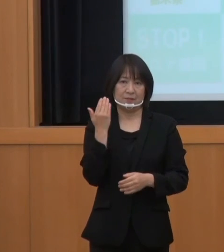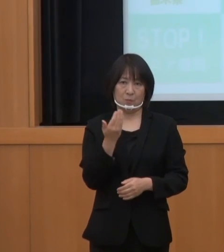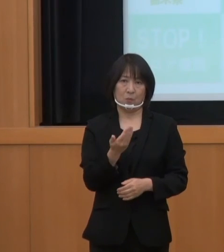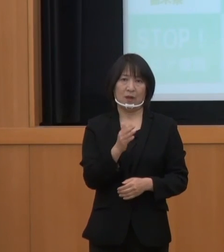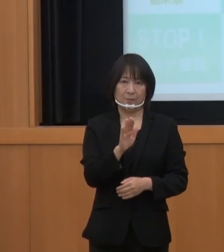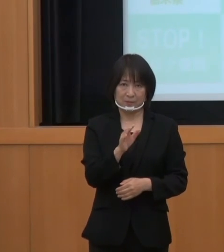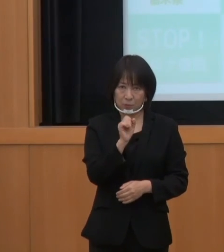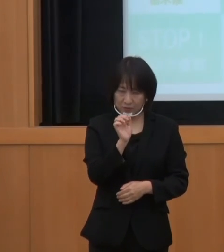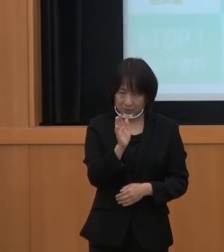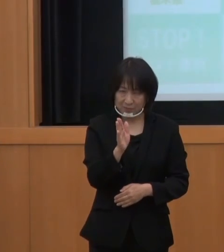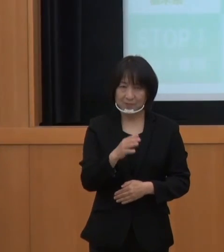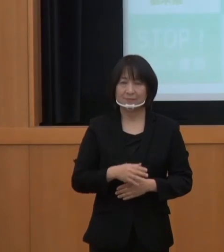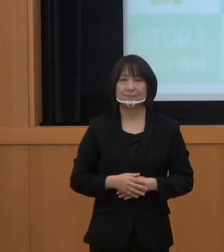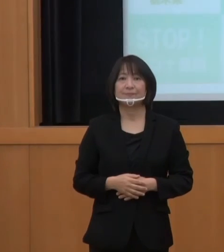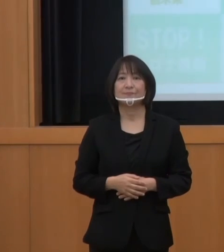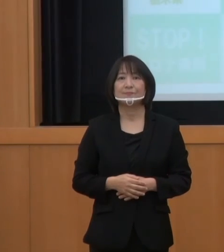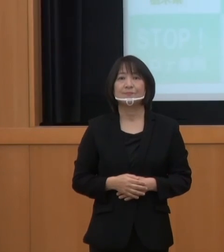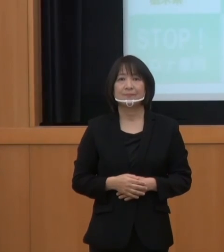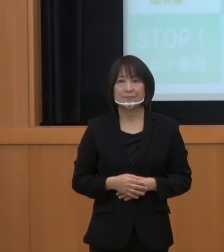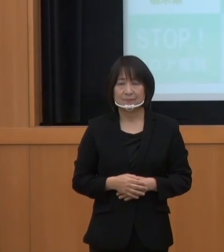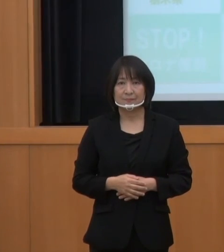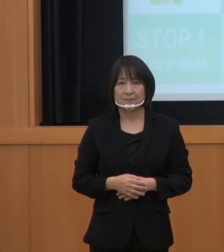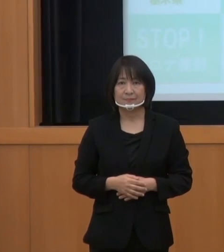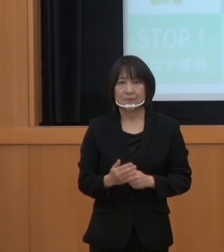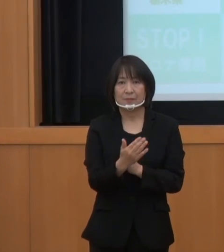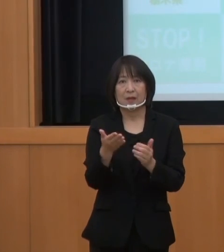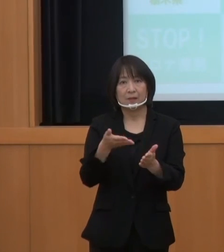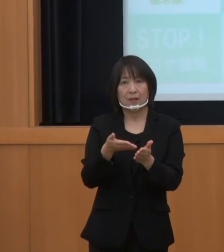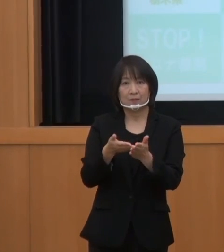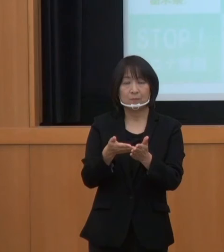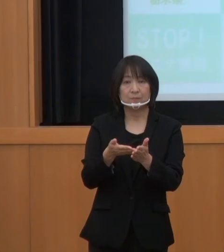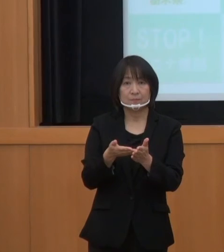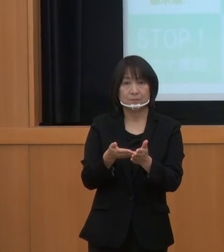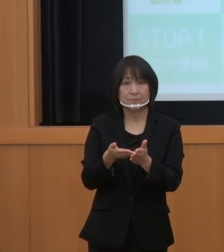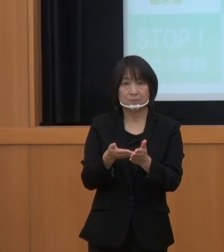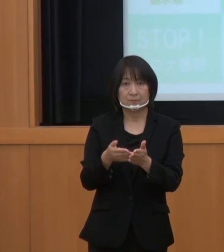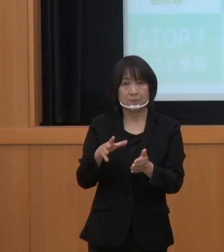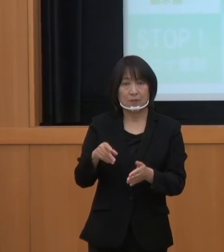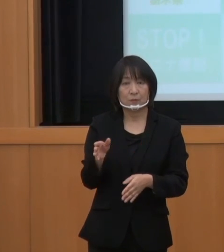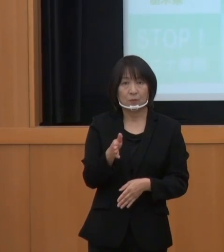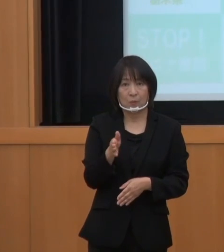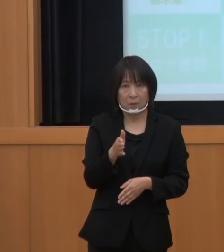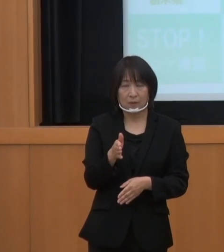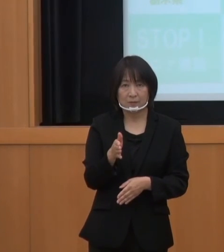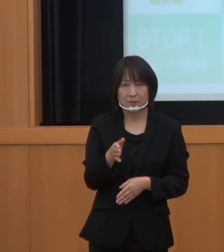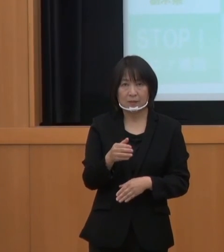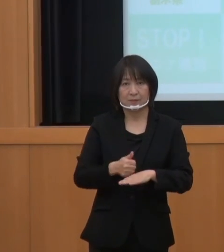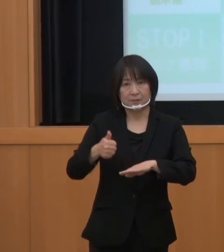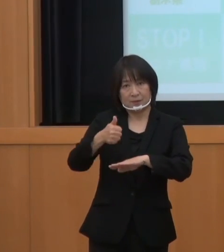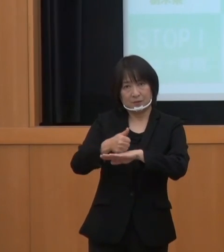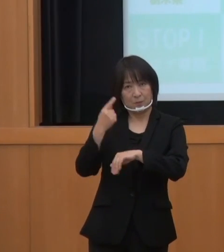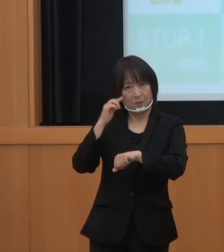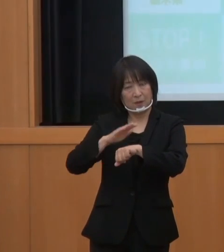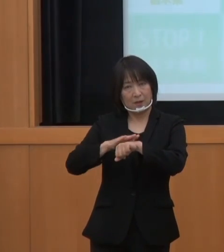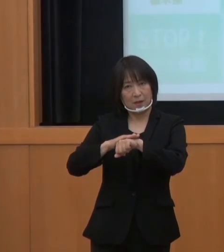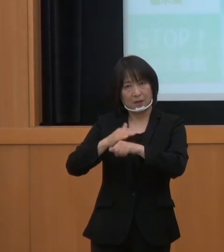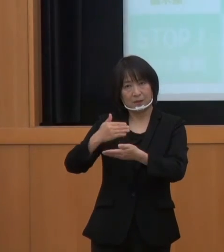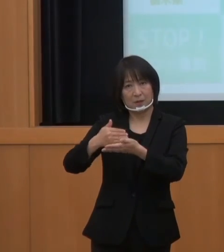ます。よろしくお願いいたします。会見の冒頭でも県内経済について知事の所感伺いましたけれ